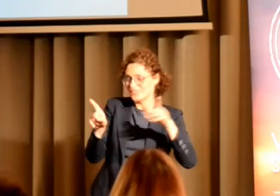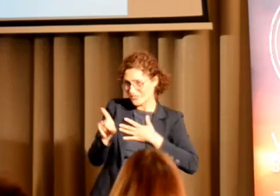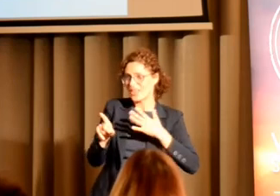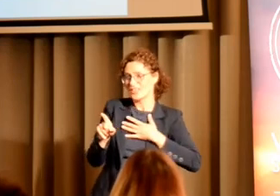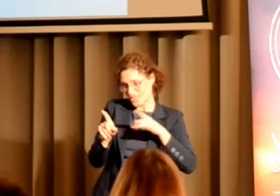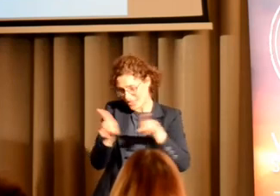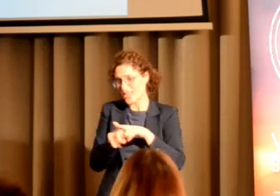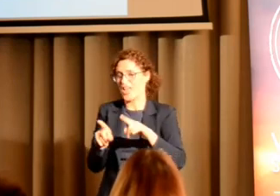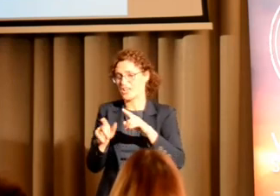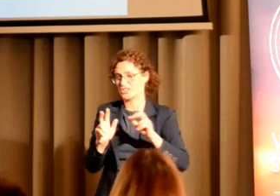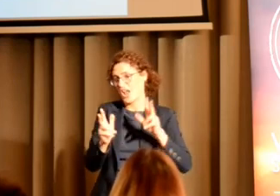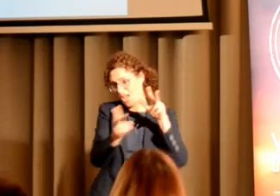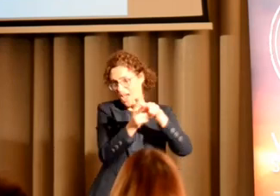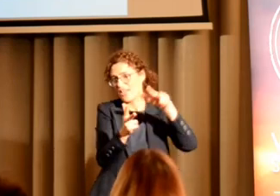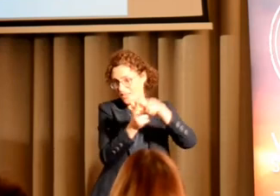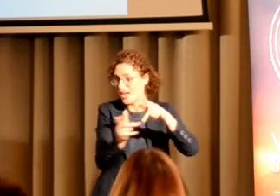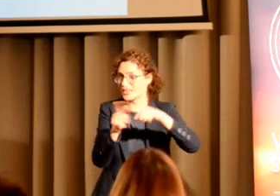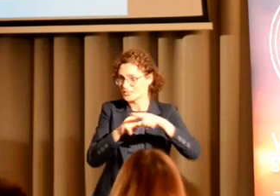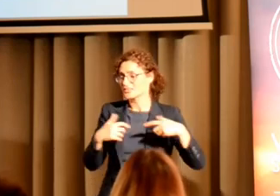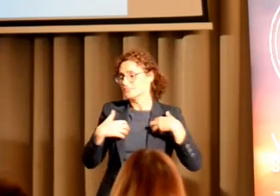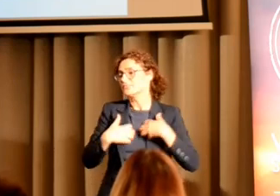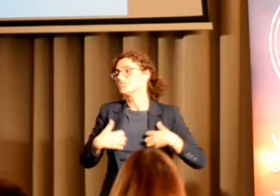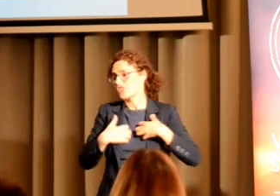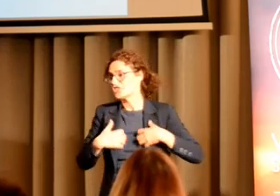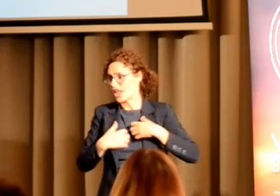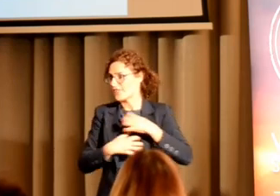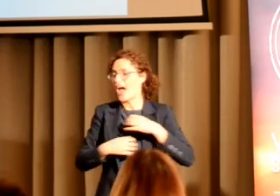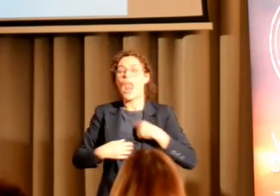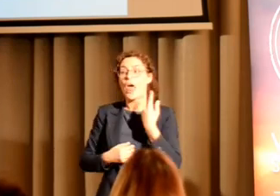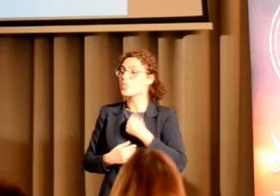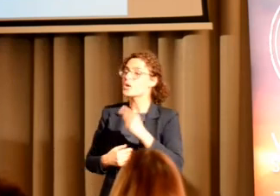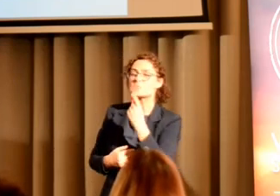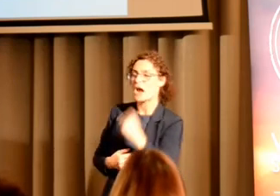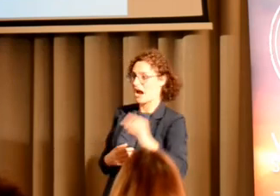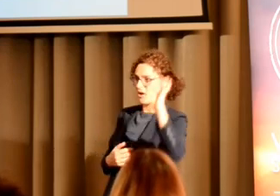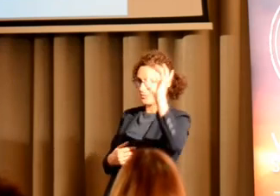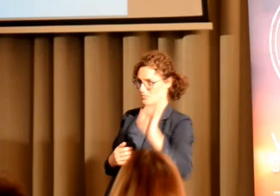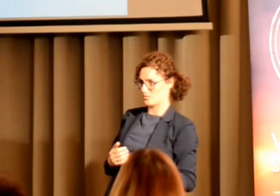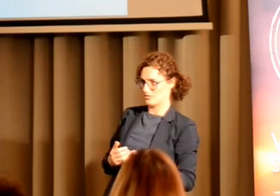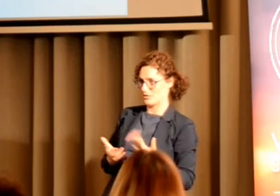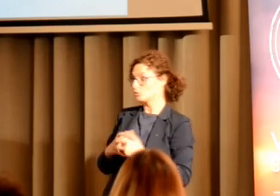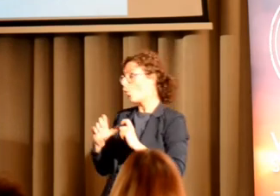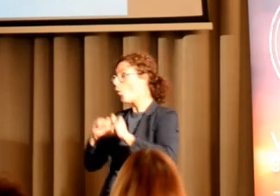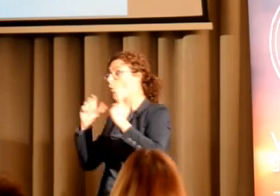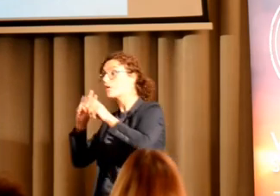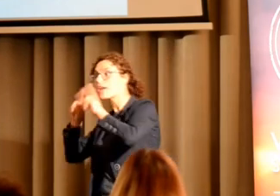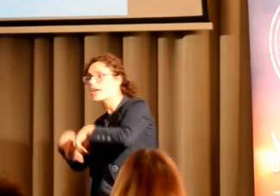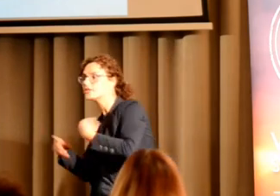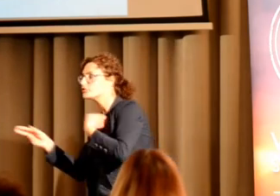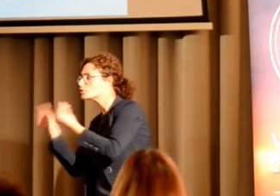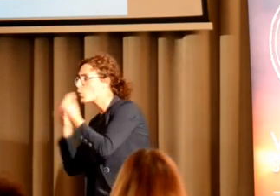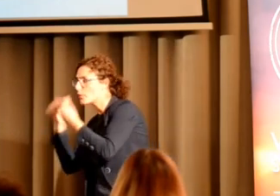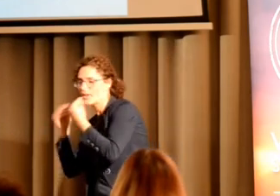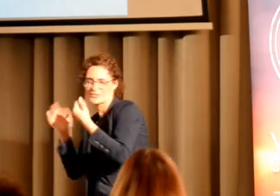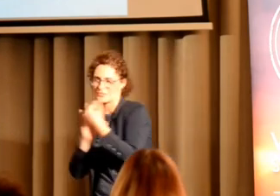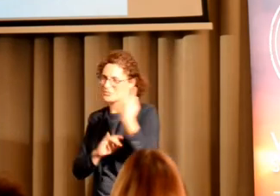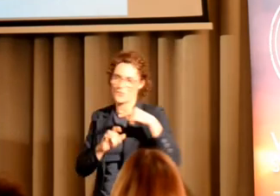także jedzą zwierzęta gospodarskie, ale to jest nieduży udział w ogóle w tej całej masie, w tych kilogramach